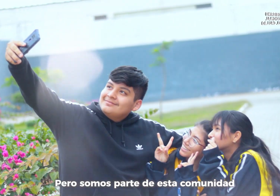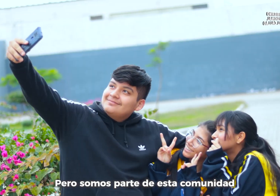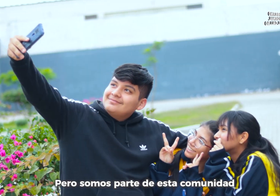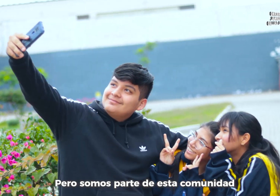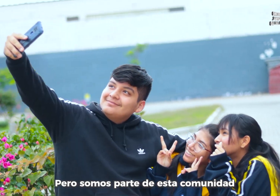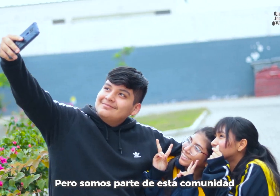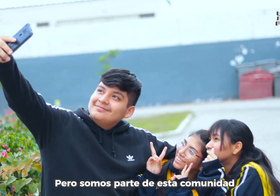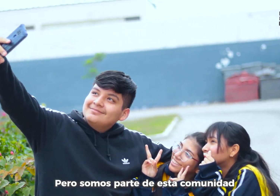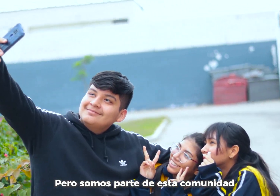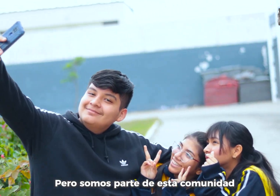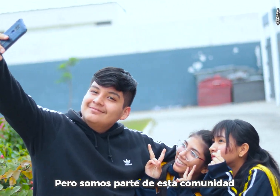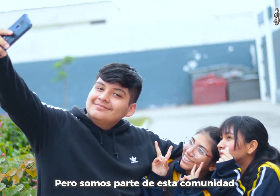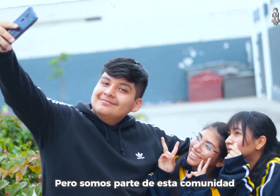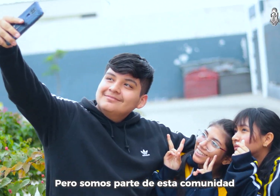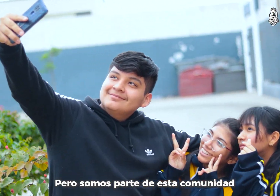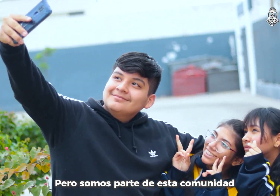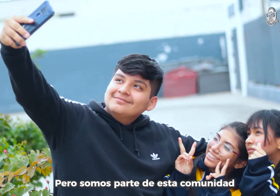Pero somos parte de esta comunidad.